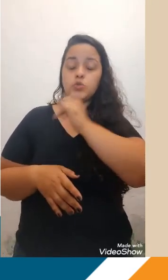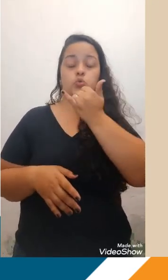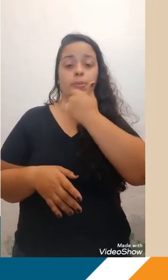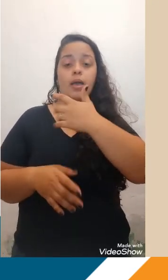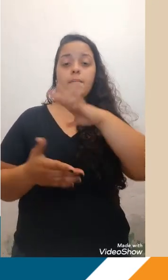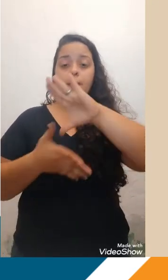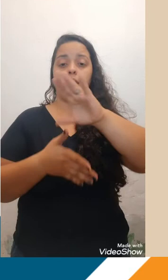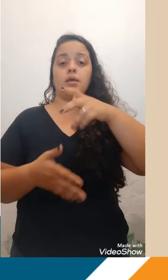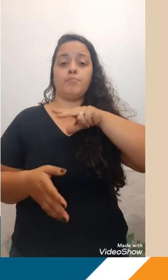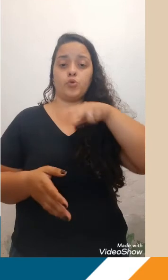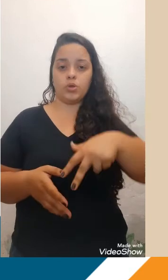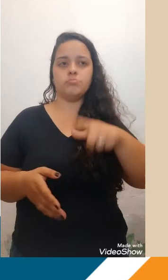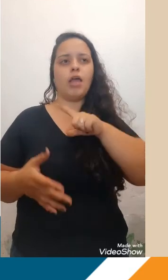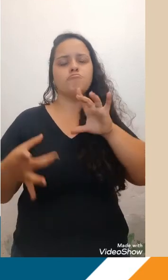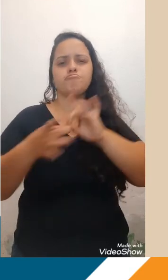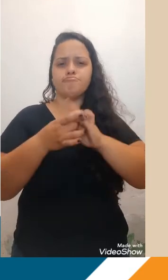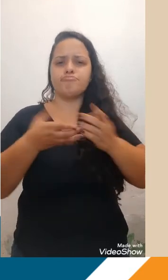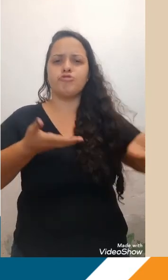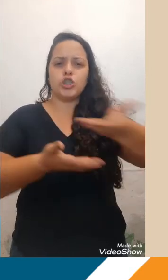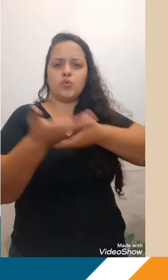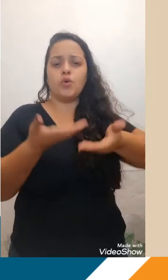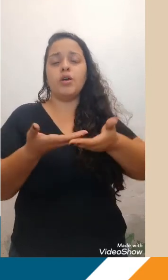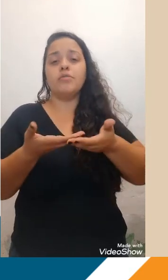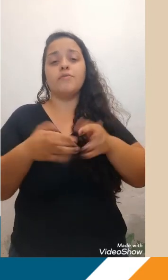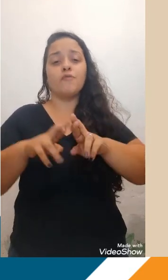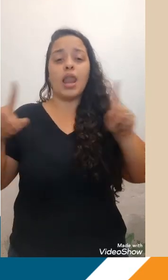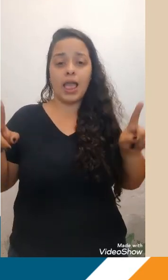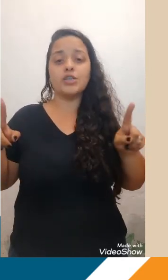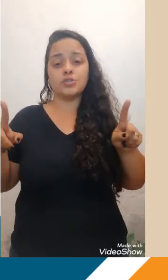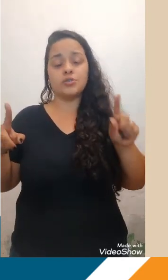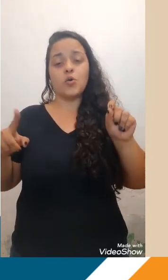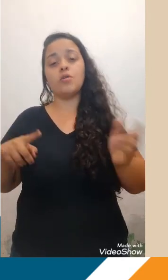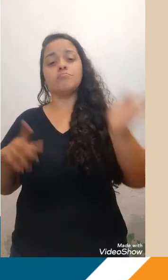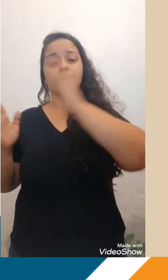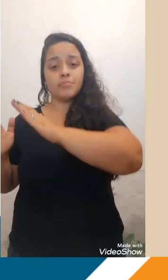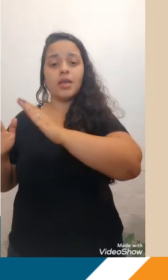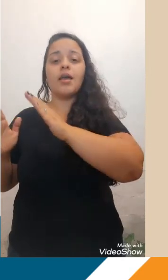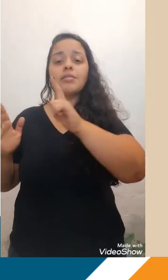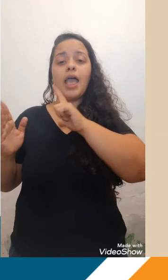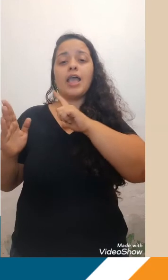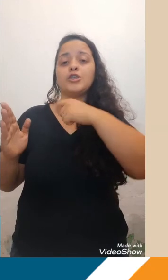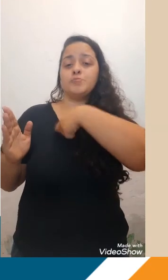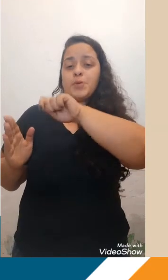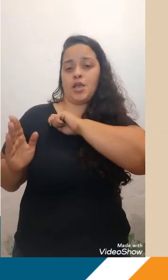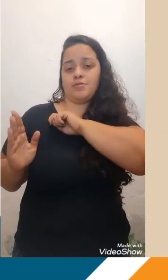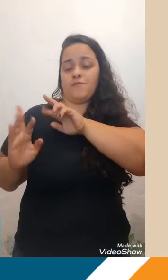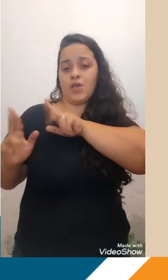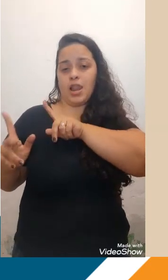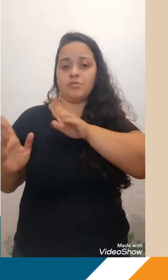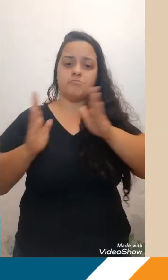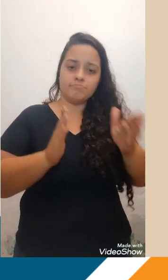de independência se manteve unido, completamente diferente do que acabamos de ver por todo o antigo território da América